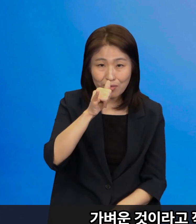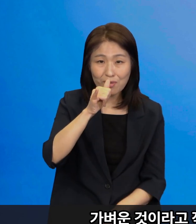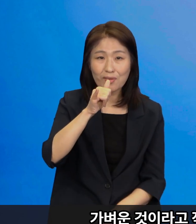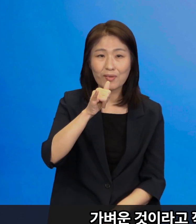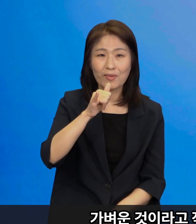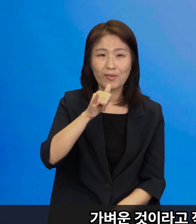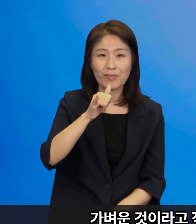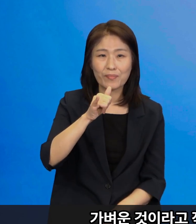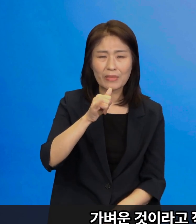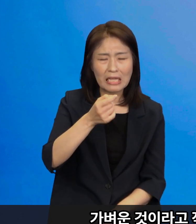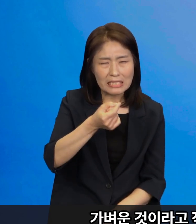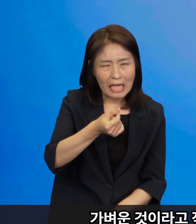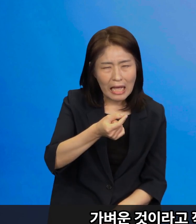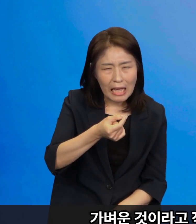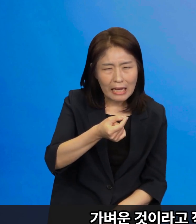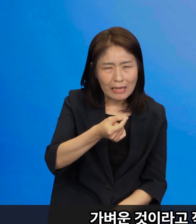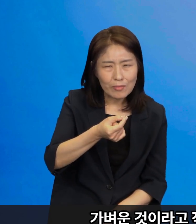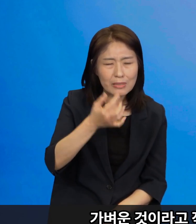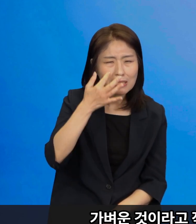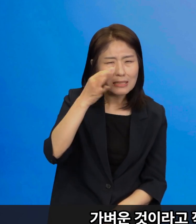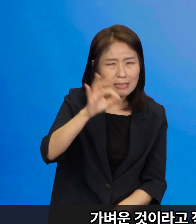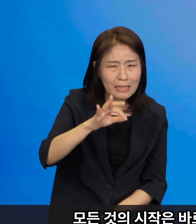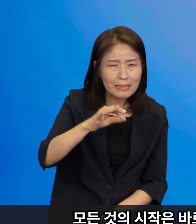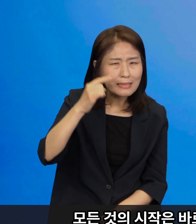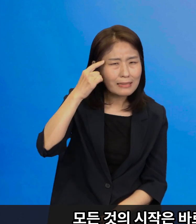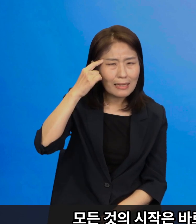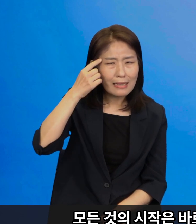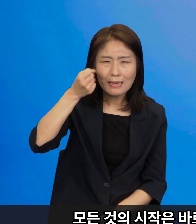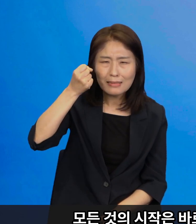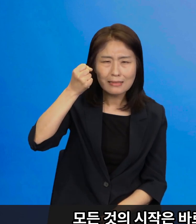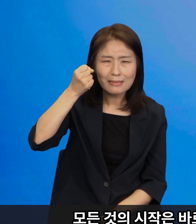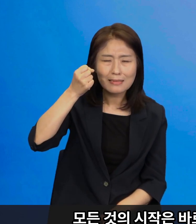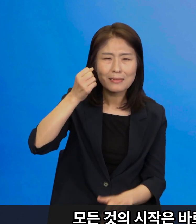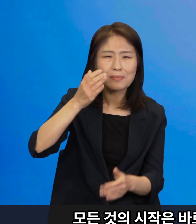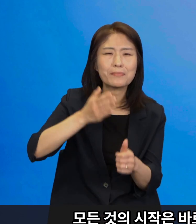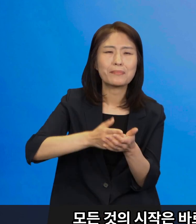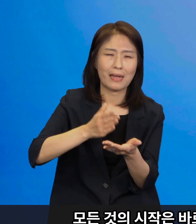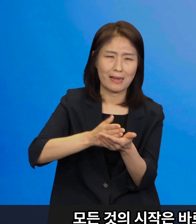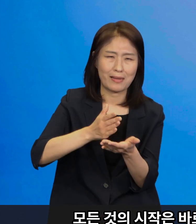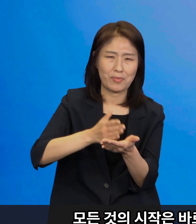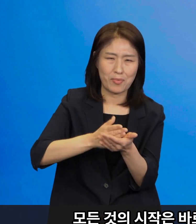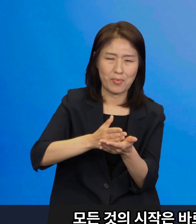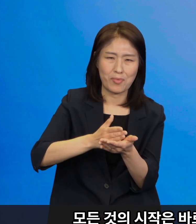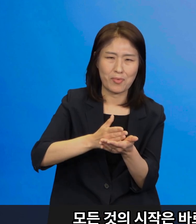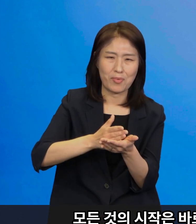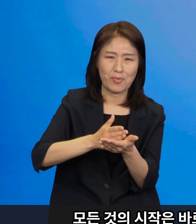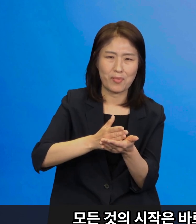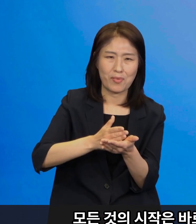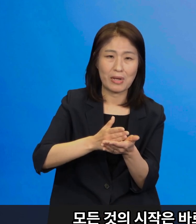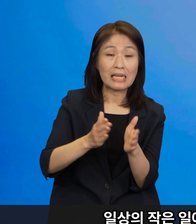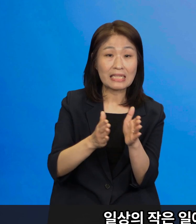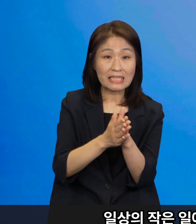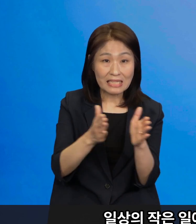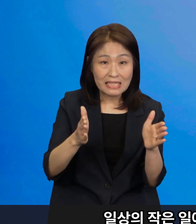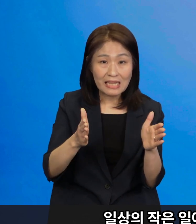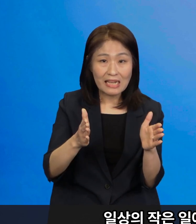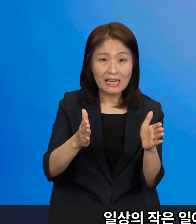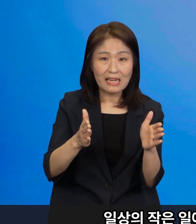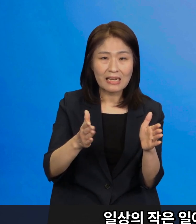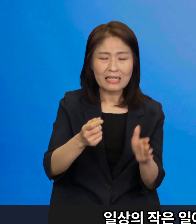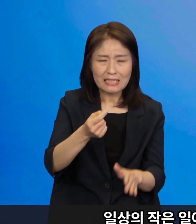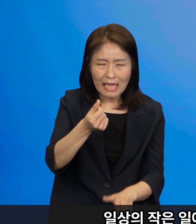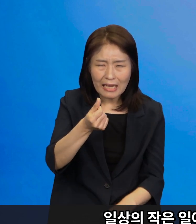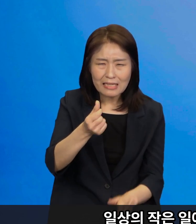가벼운 것이라고, 작은 것이라고 여기지 마십시오. 모든 것의 시작은 바로 그 아버지의 심부름이라고 하는 일상의